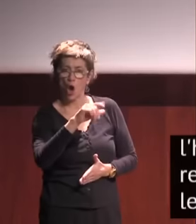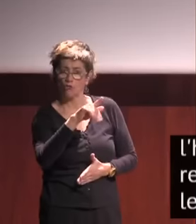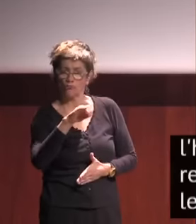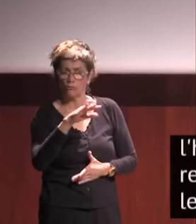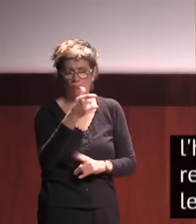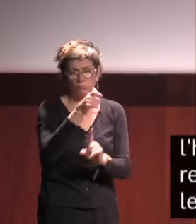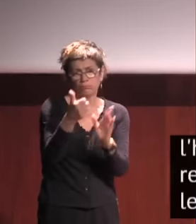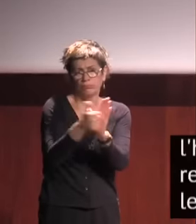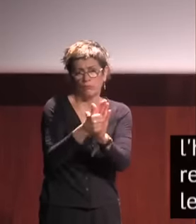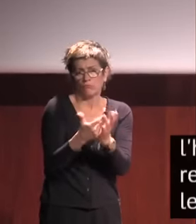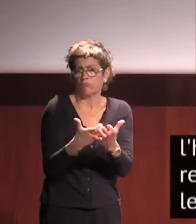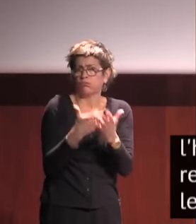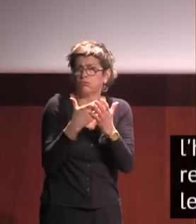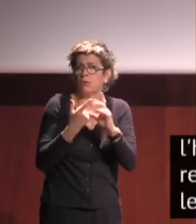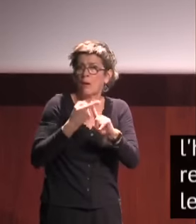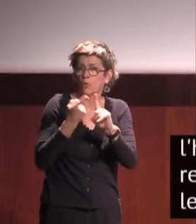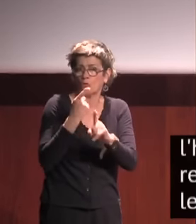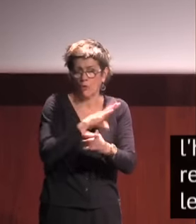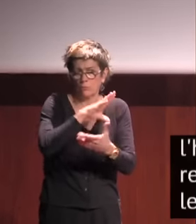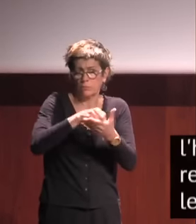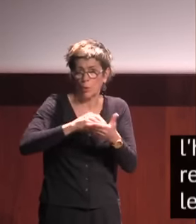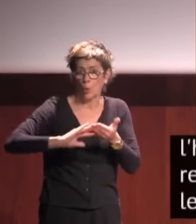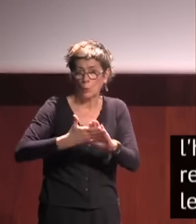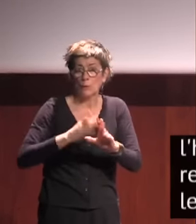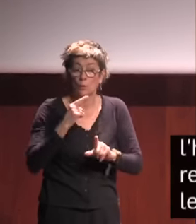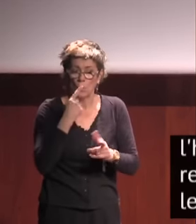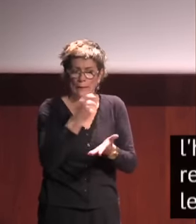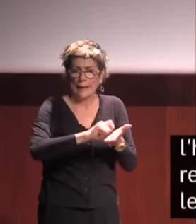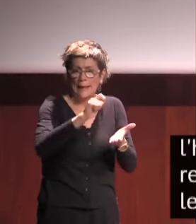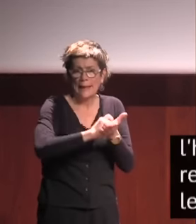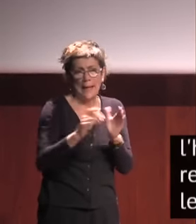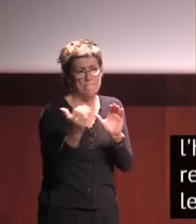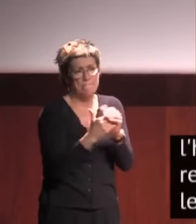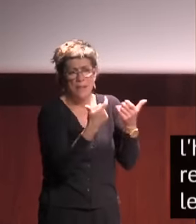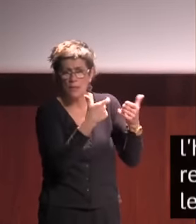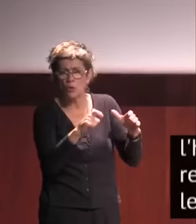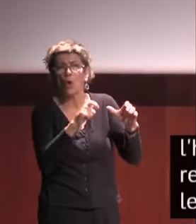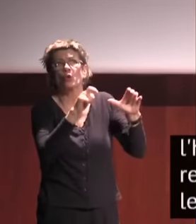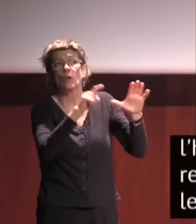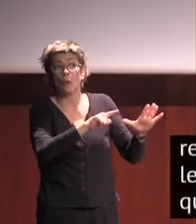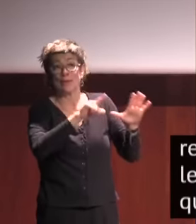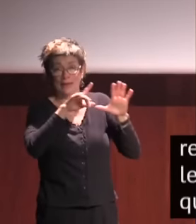communauté sourde et qui a publié un ouvrage clé en 1779, dont